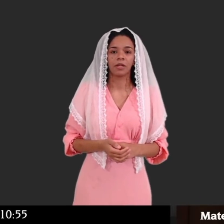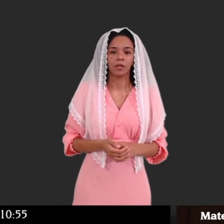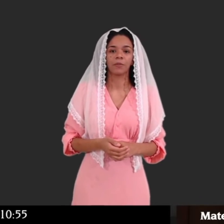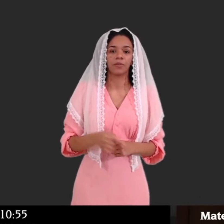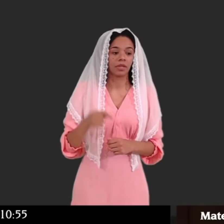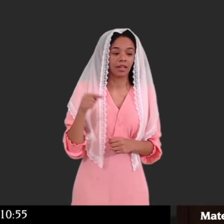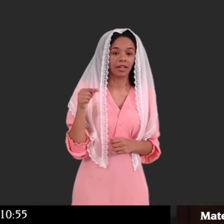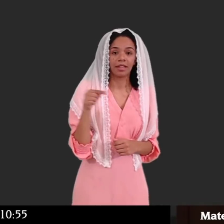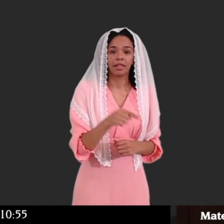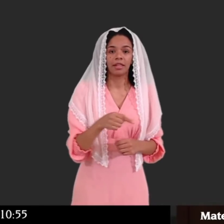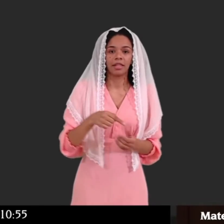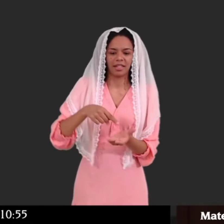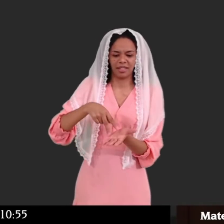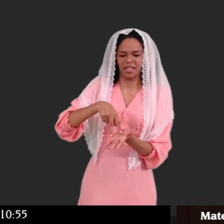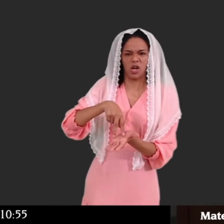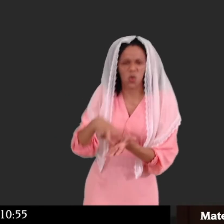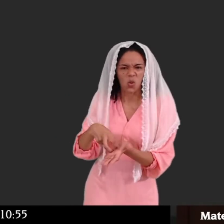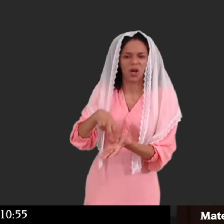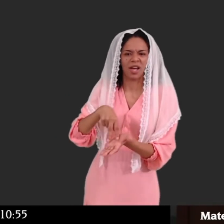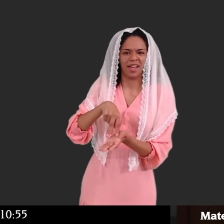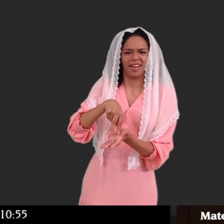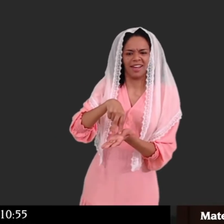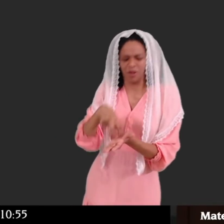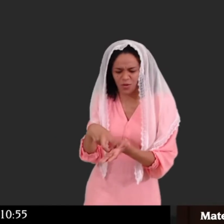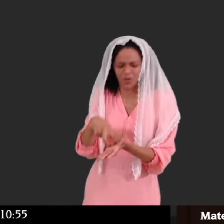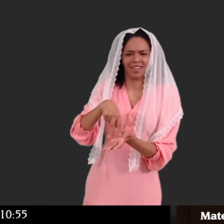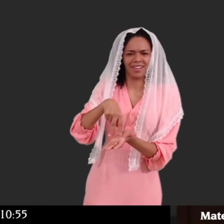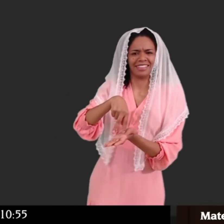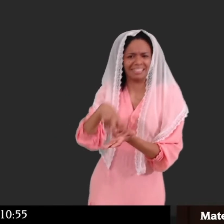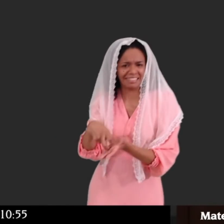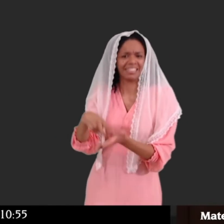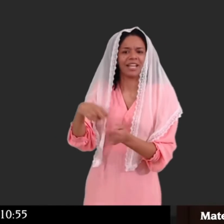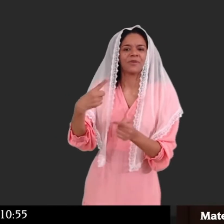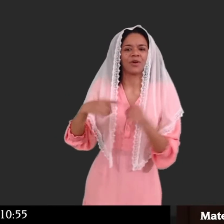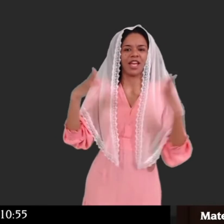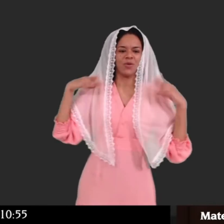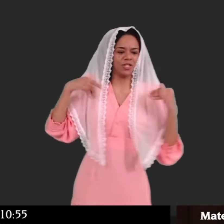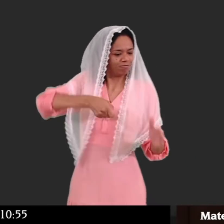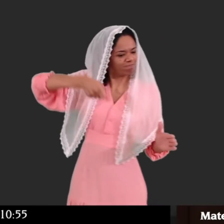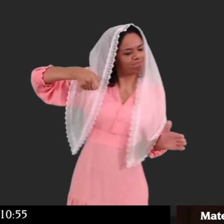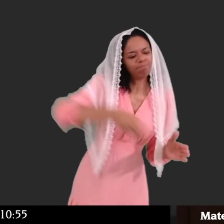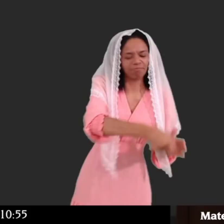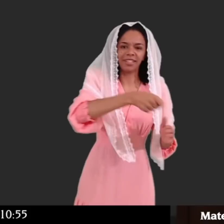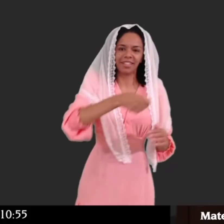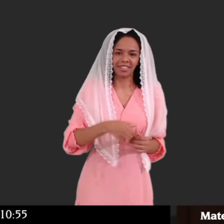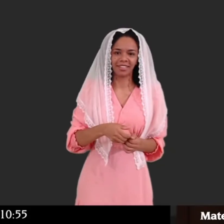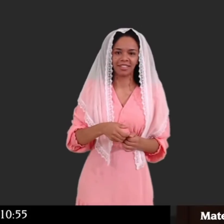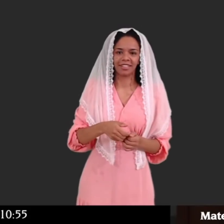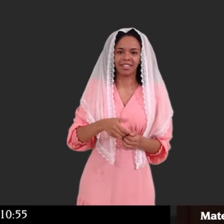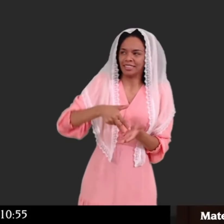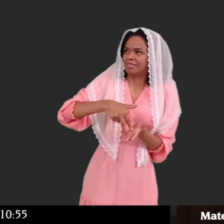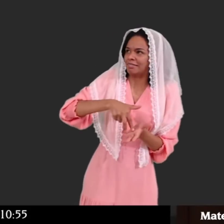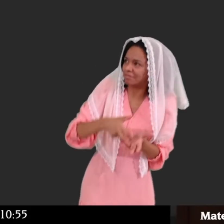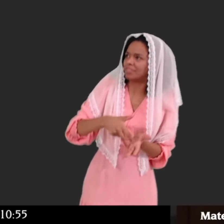queridos, ele mancava de uma perna, porque ele recebeu a bênção que vinha em Abraão para o povo